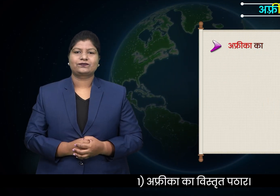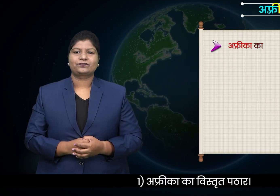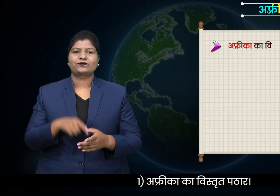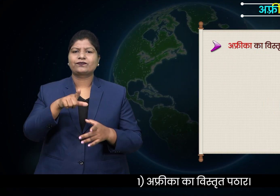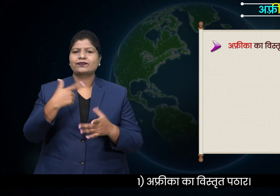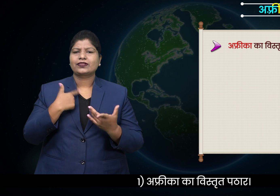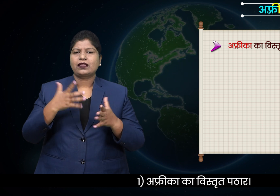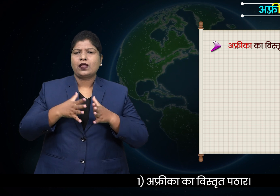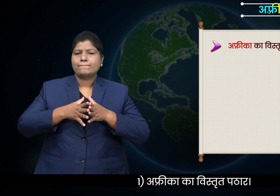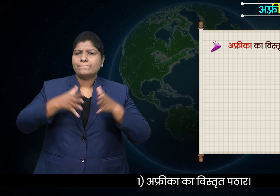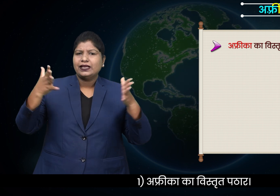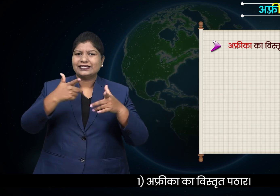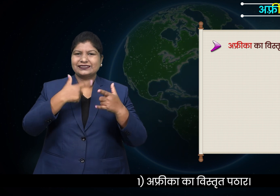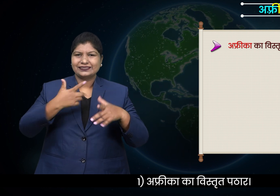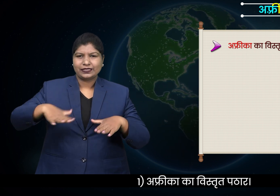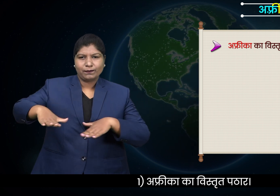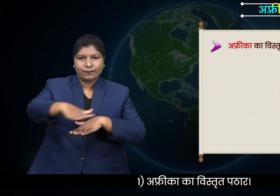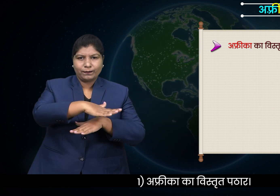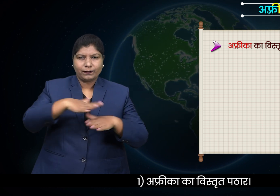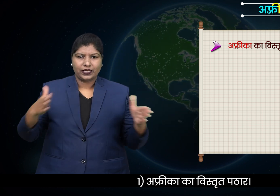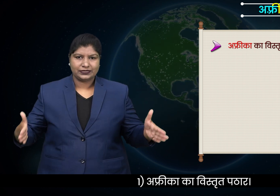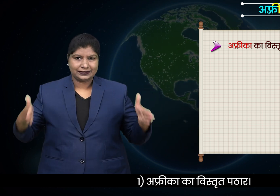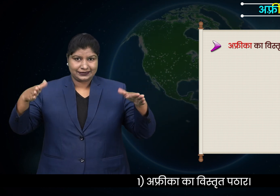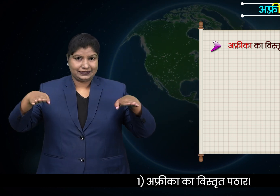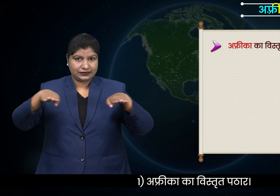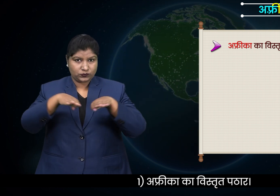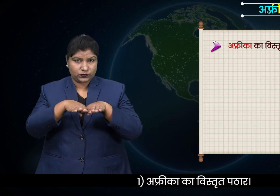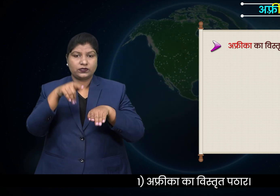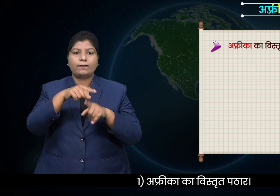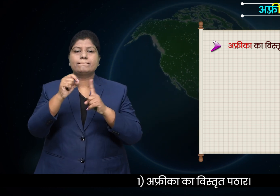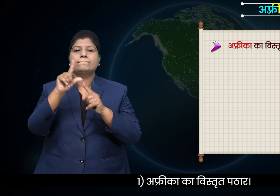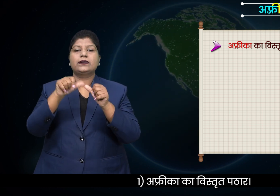1. अफ्रीका का विस्तृत पठार।